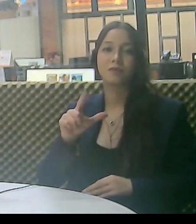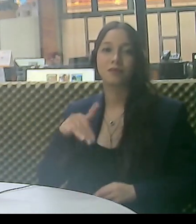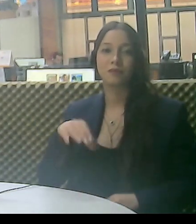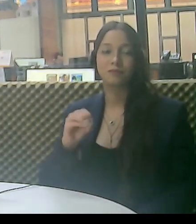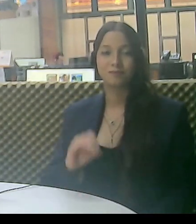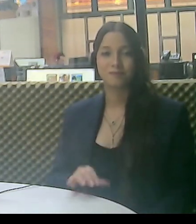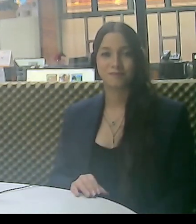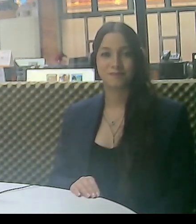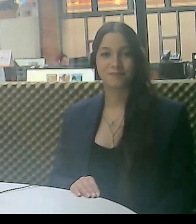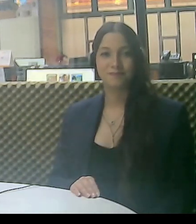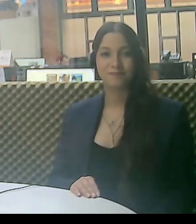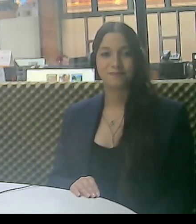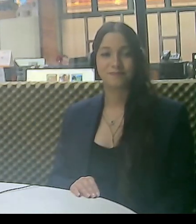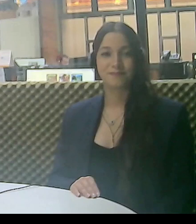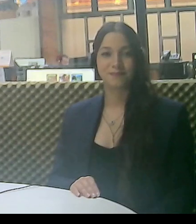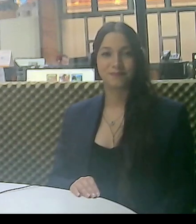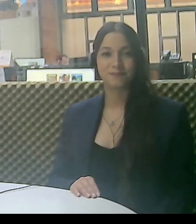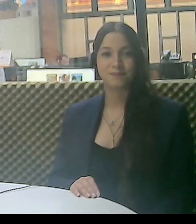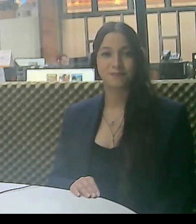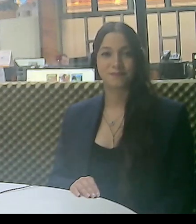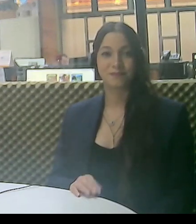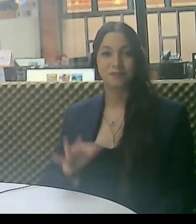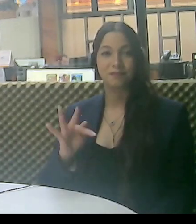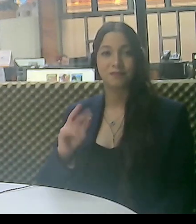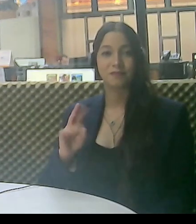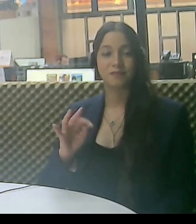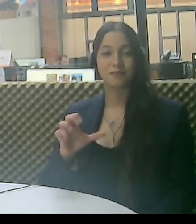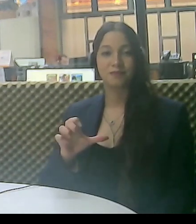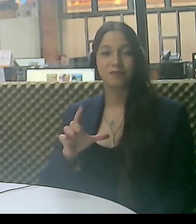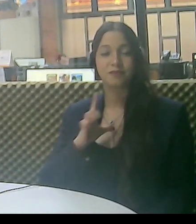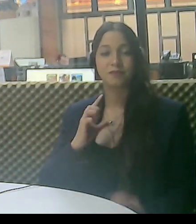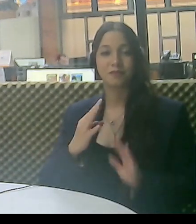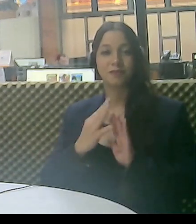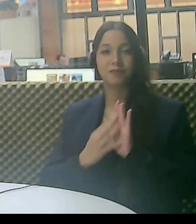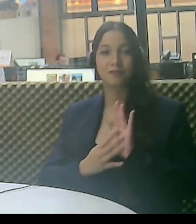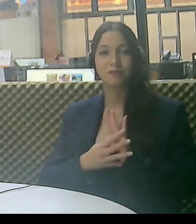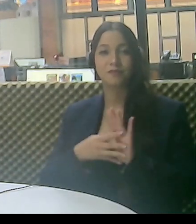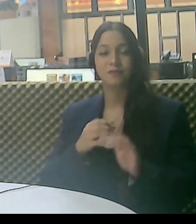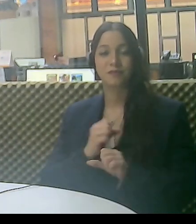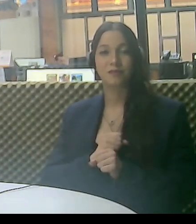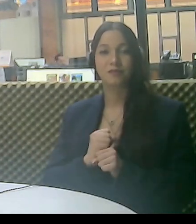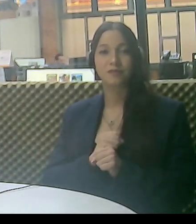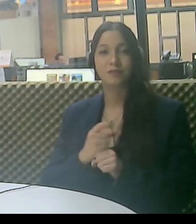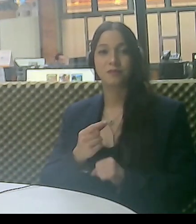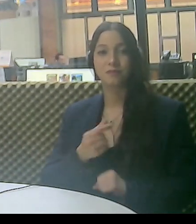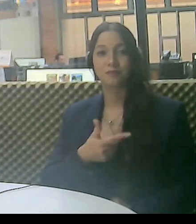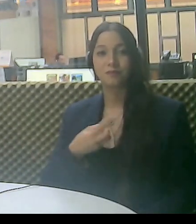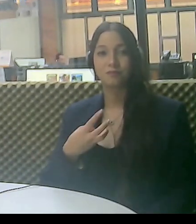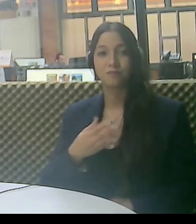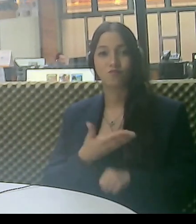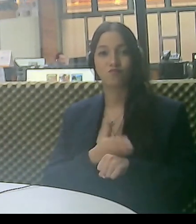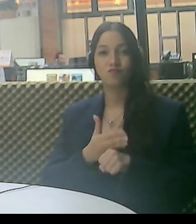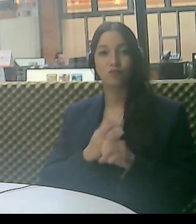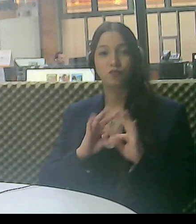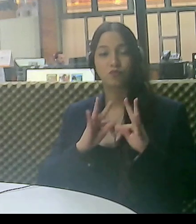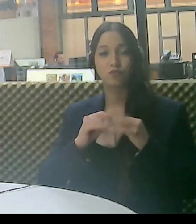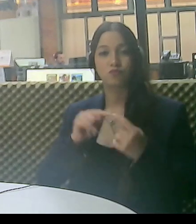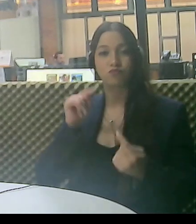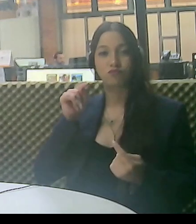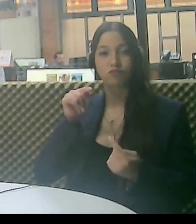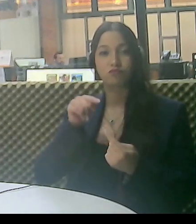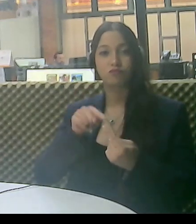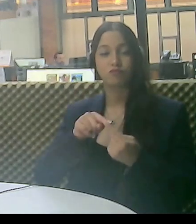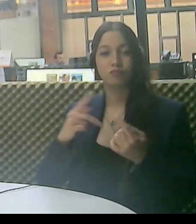dos Santos. A FUTEL divulgou o calendário anual 2023 com todas as atividades previstas para